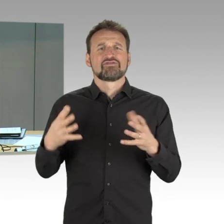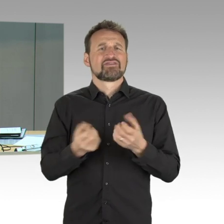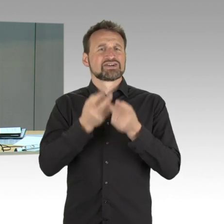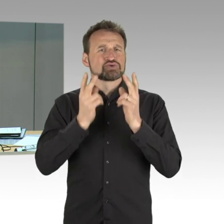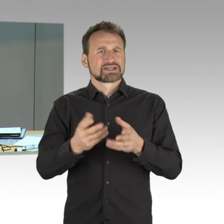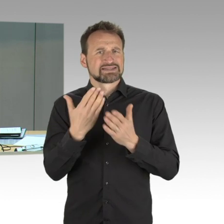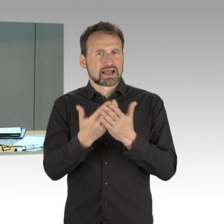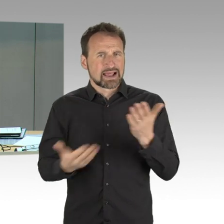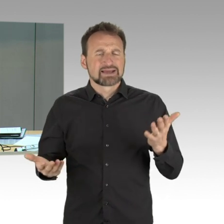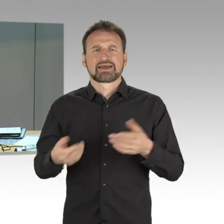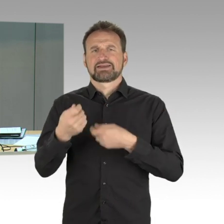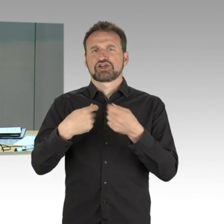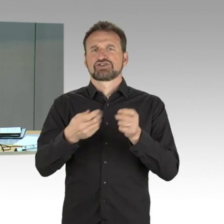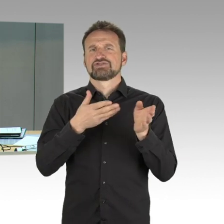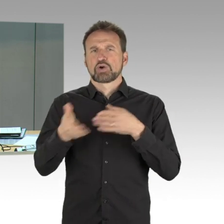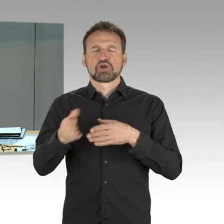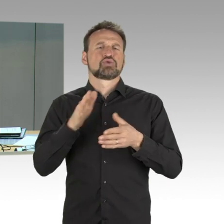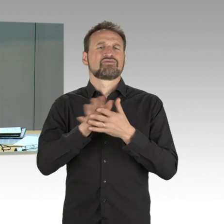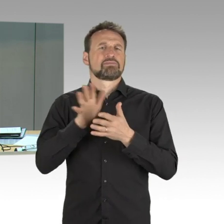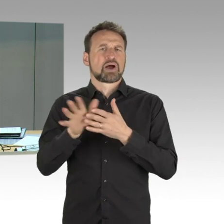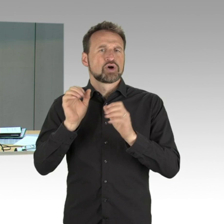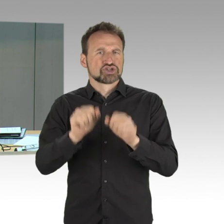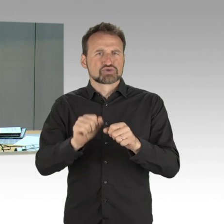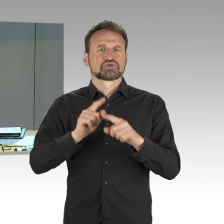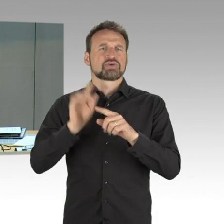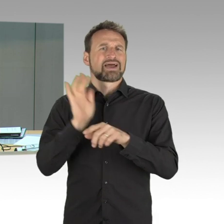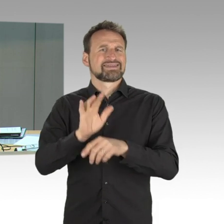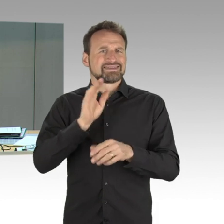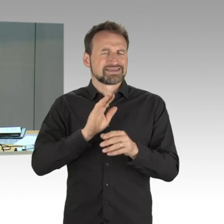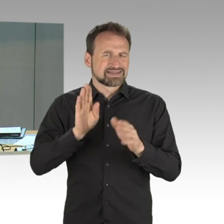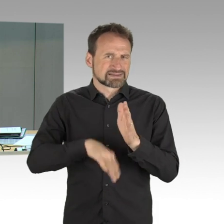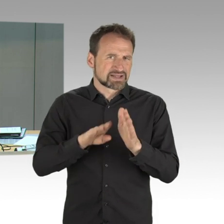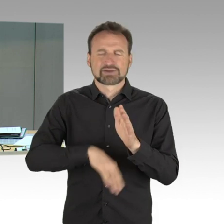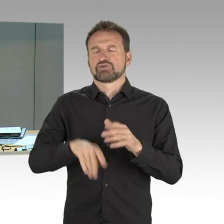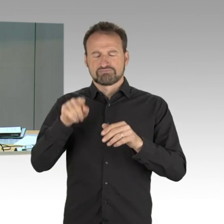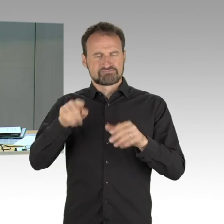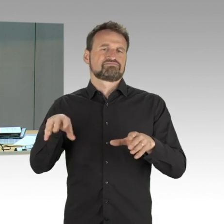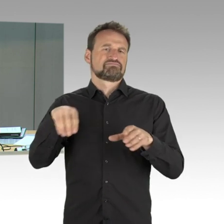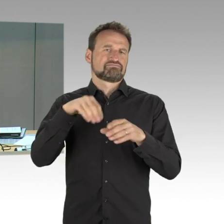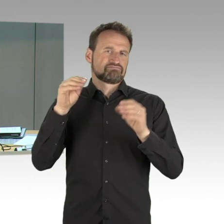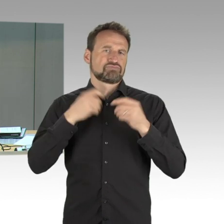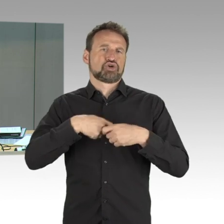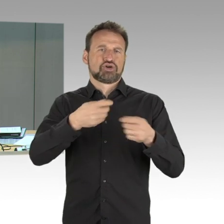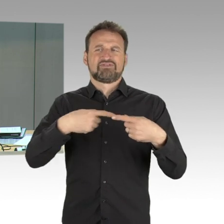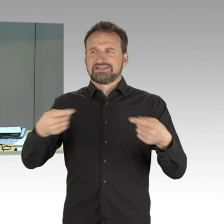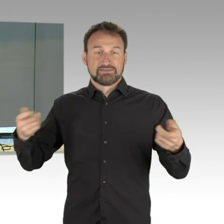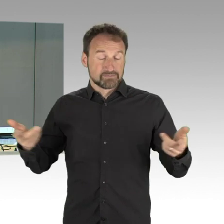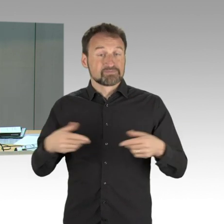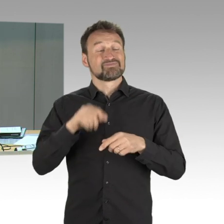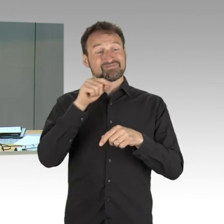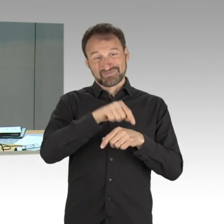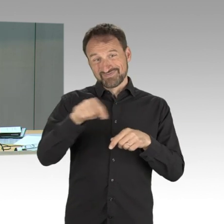Rechtsangelegenheiten, Geschäftsordnung, Verbraucherschutz, Antidiskriminierung überwiesen. Dieser Antrag wurde von der antragstellenden Fraktion